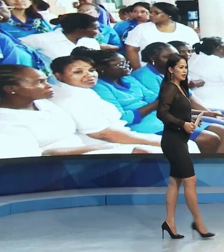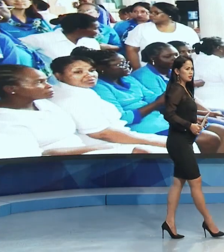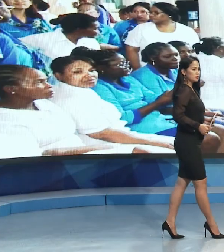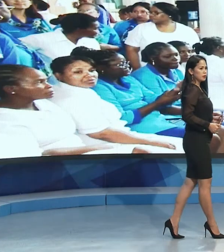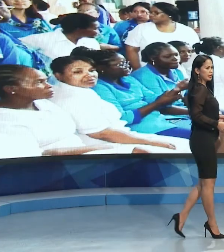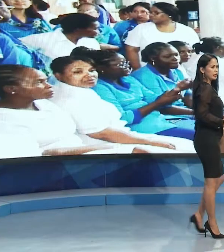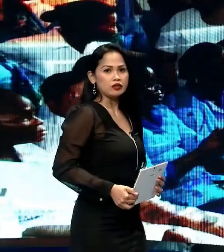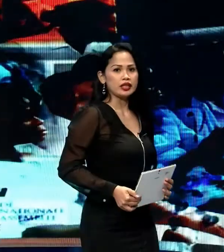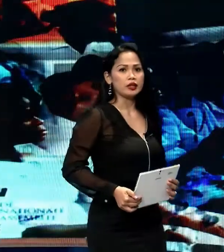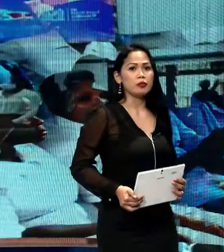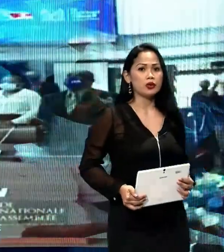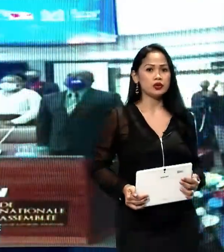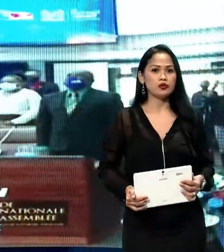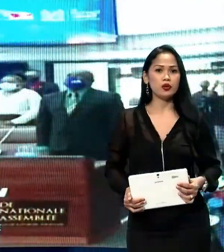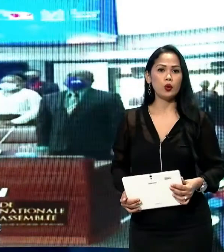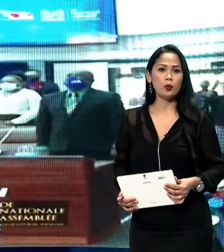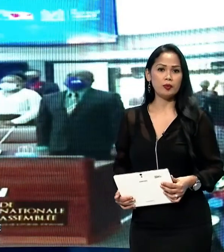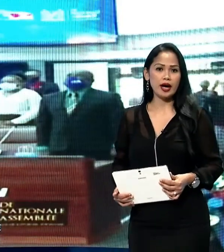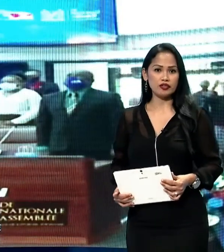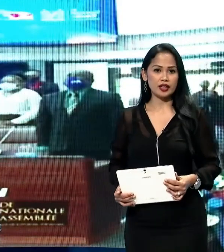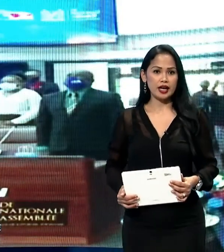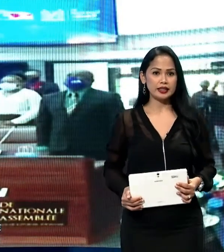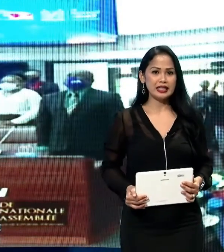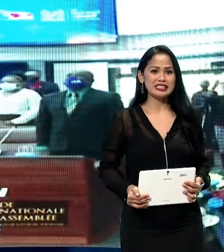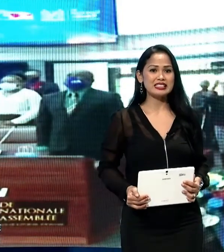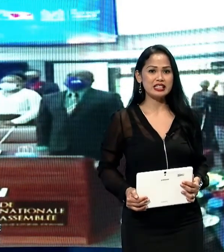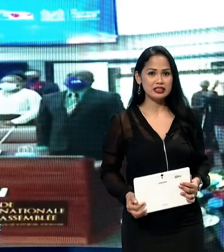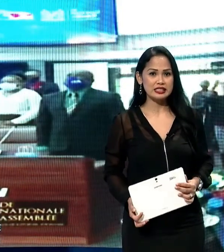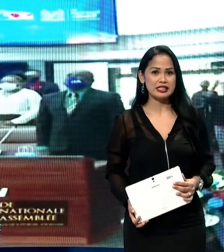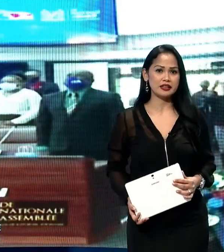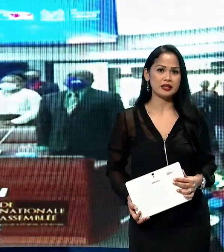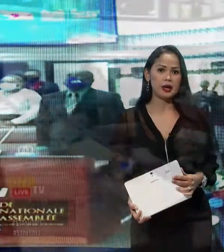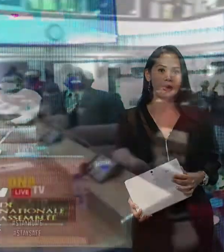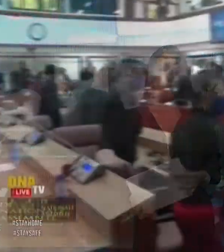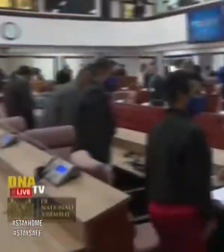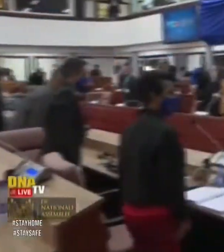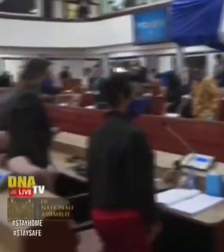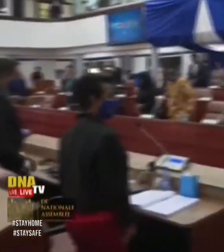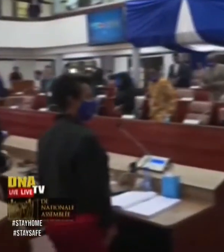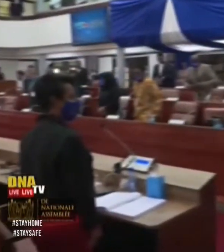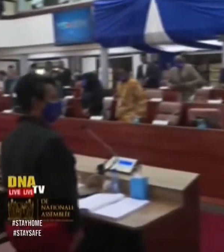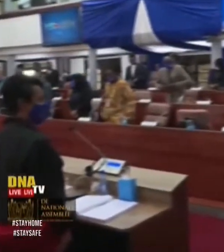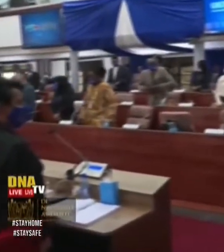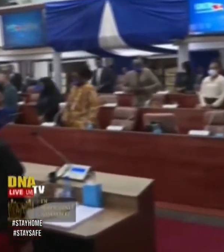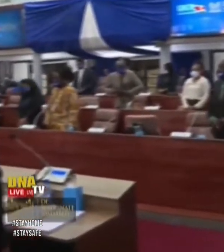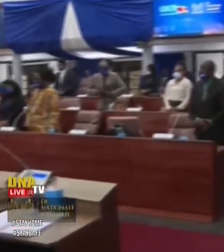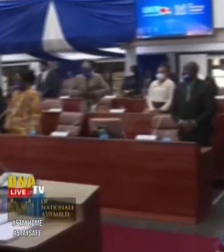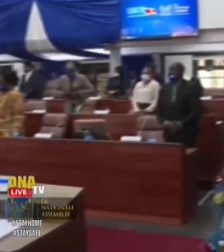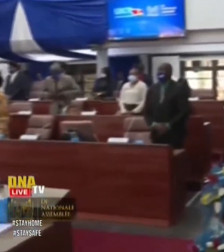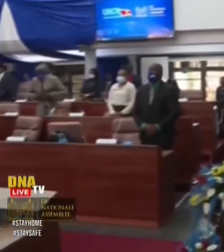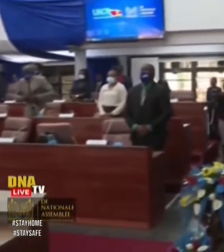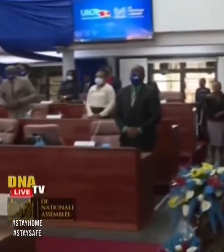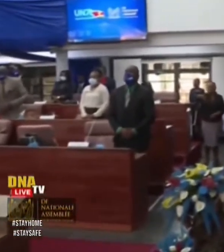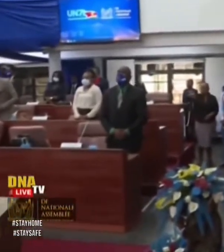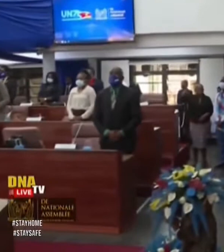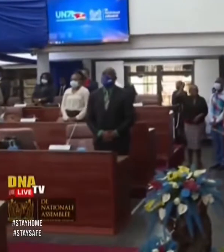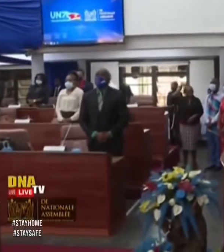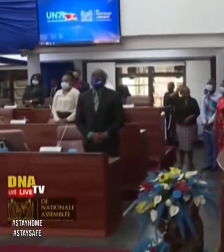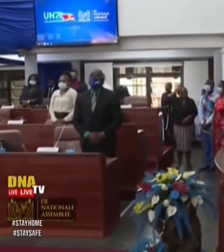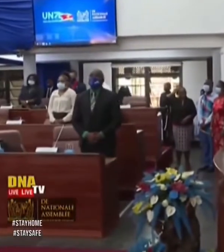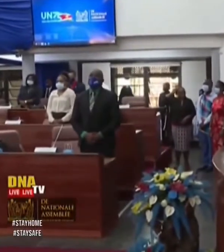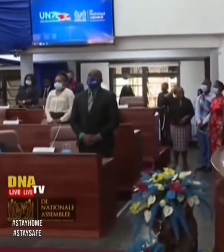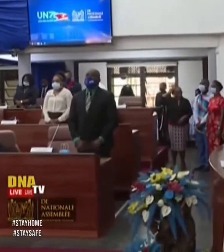De Nationale Assemblée heeft in een buitengewone openbare vergadering stilgestaan bij het 75-jarige jubileum van de